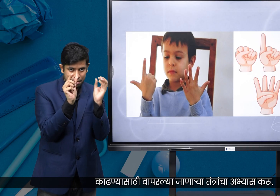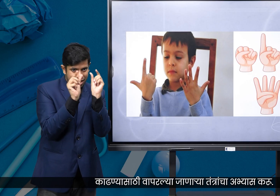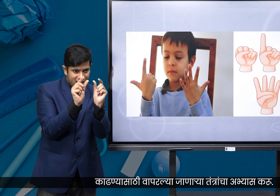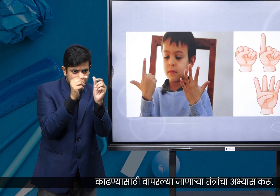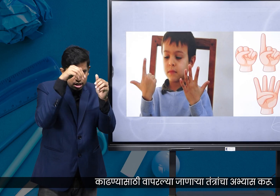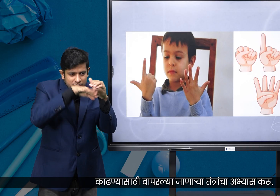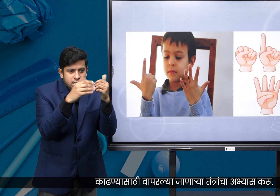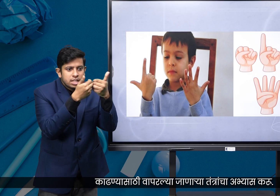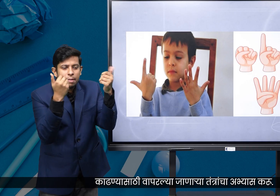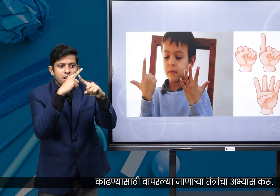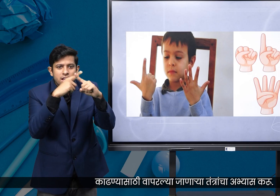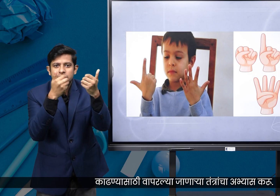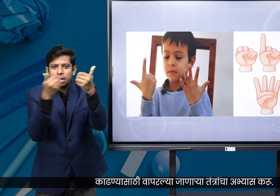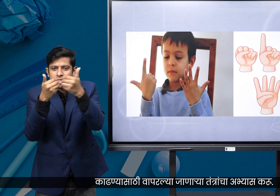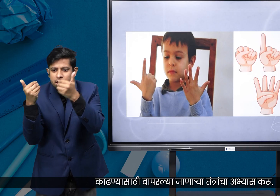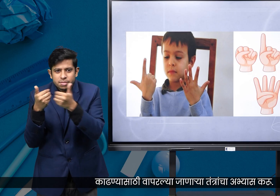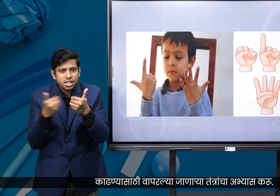तंत्रांचा अभ्यास करू.